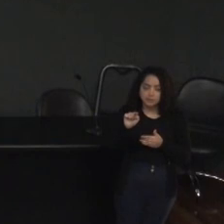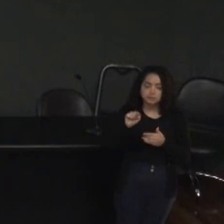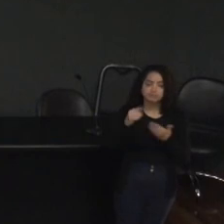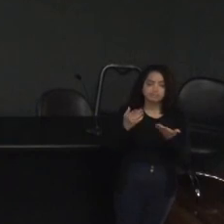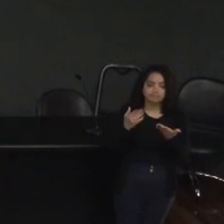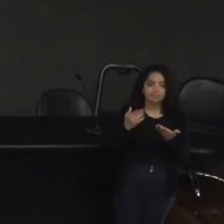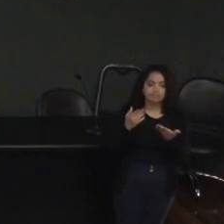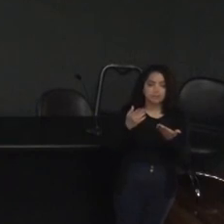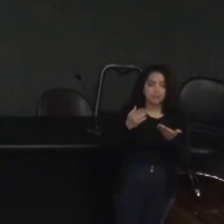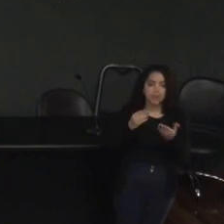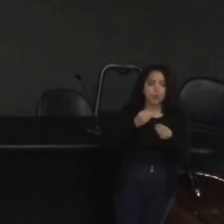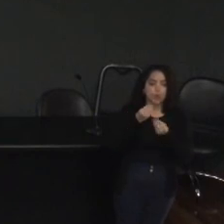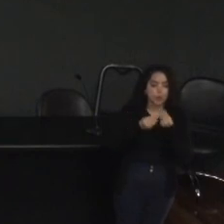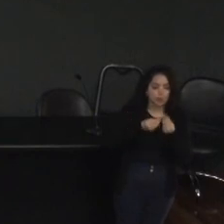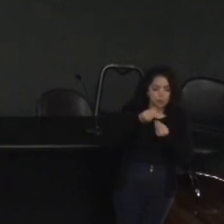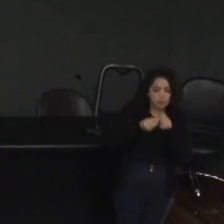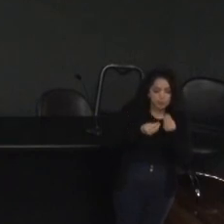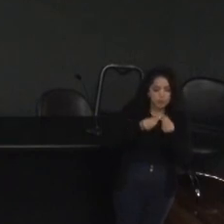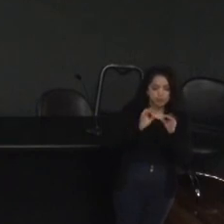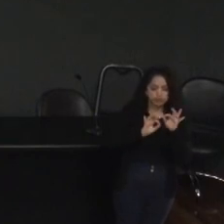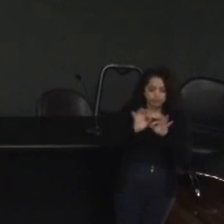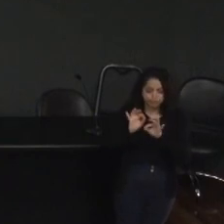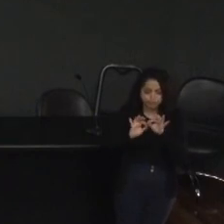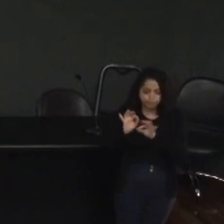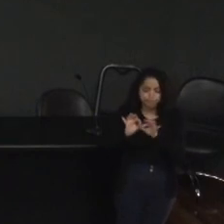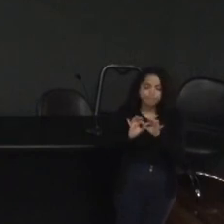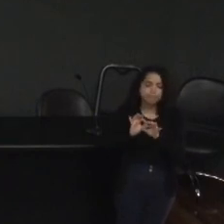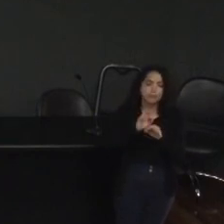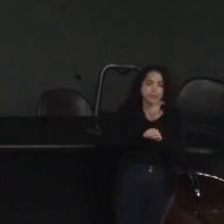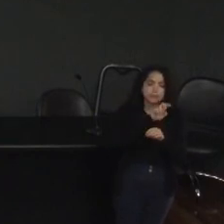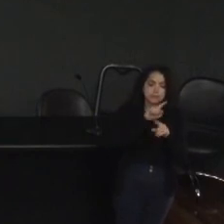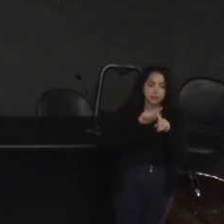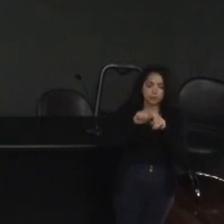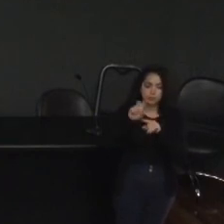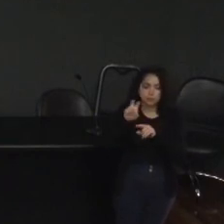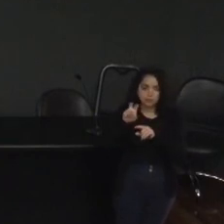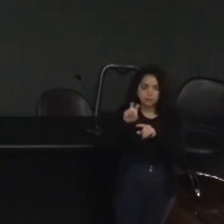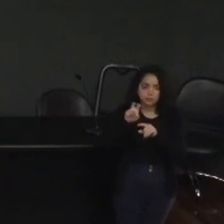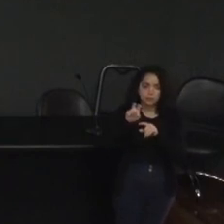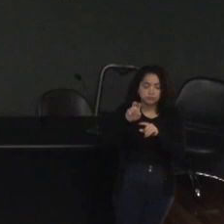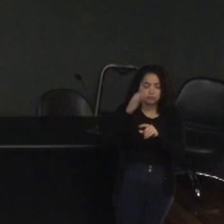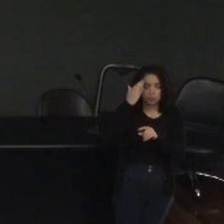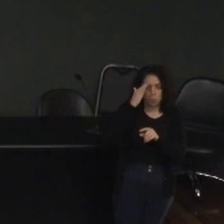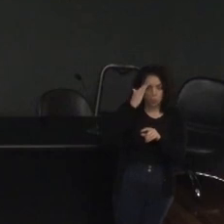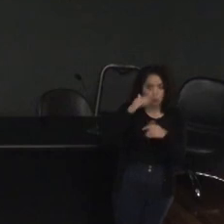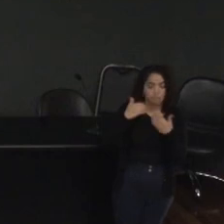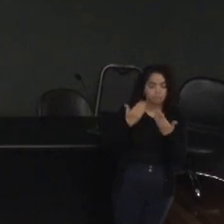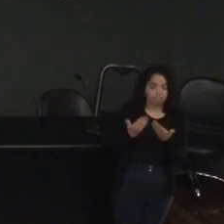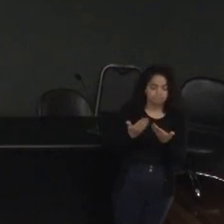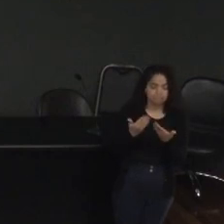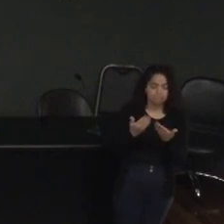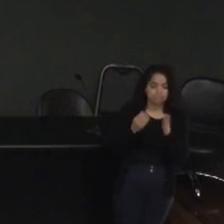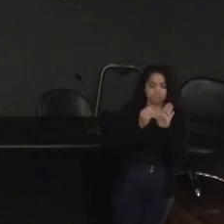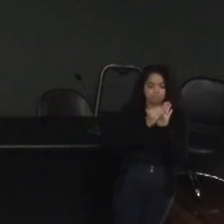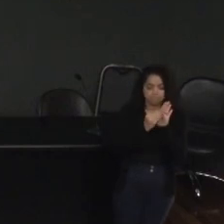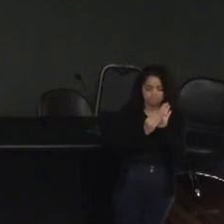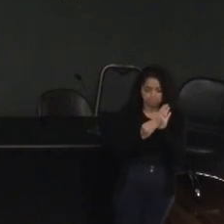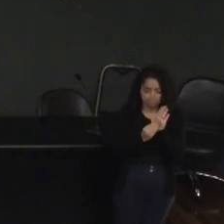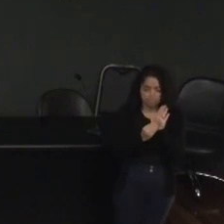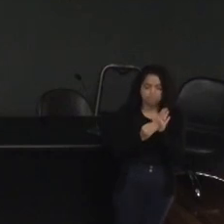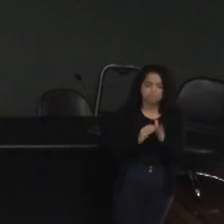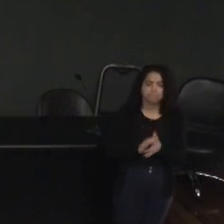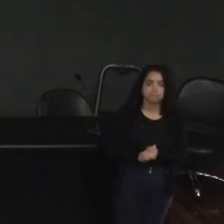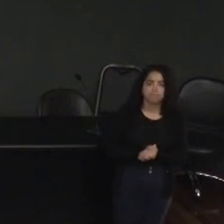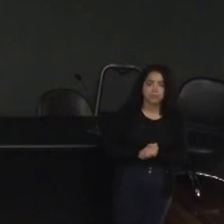entendeu como é que funciona a formatação da Matriz 5 por 5 multiplicação E aí você coloca aí veja só